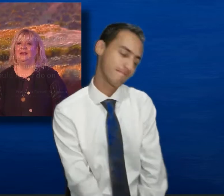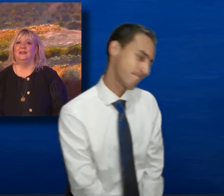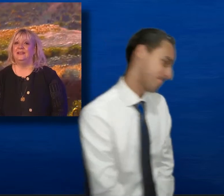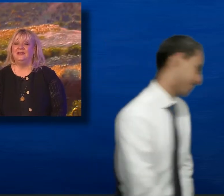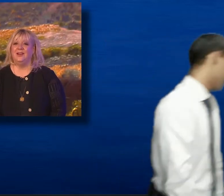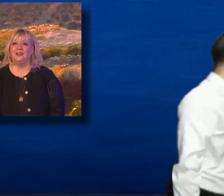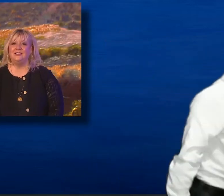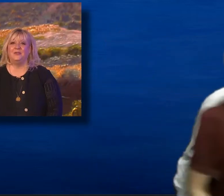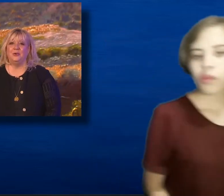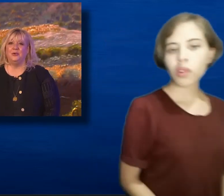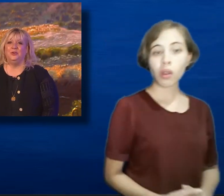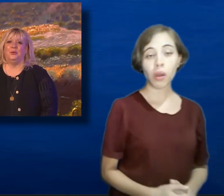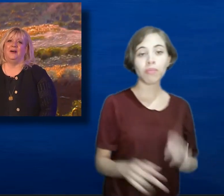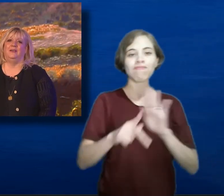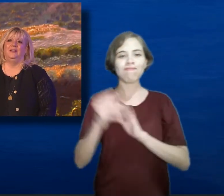própria.